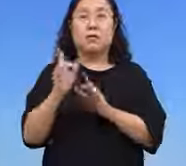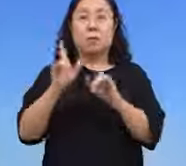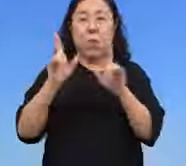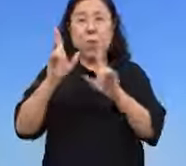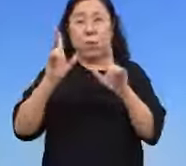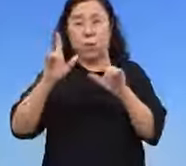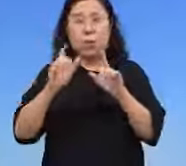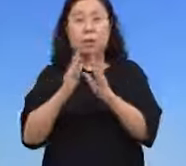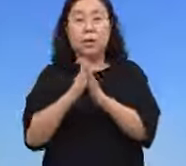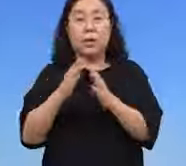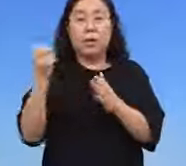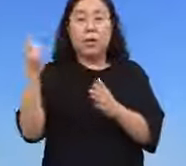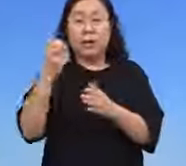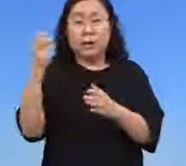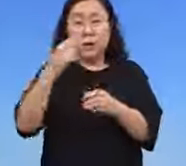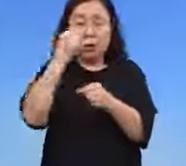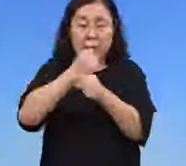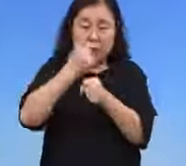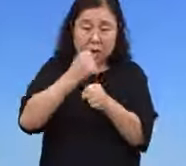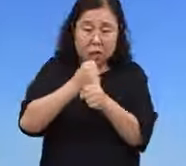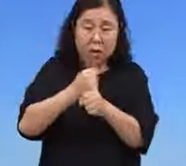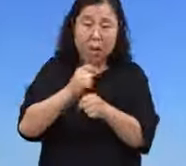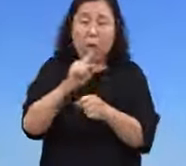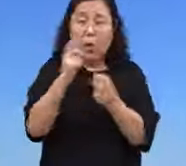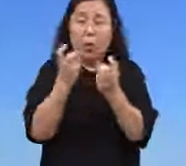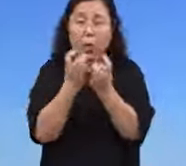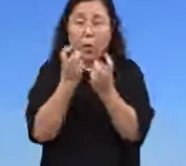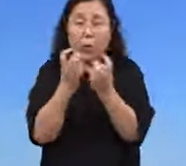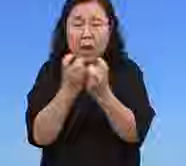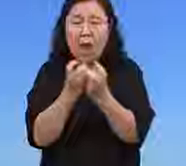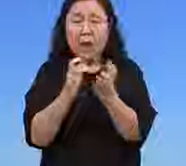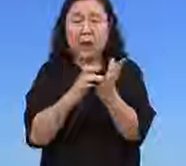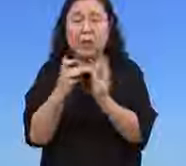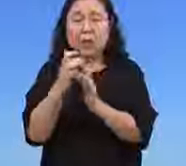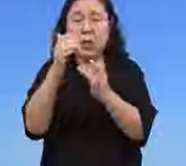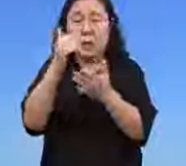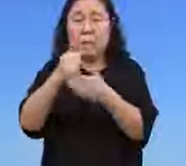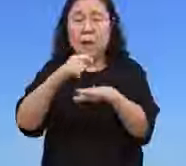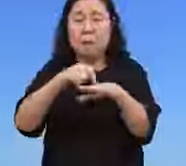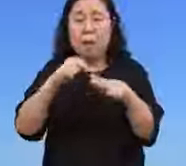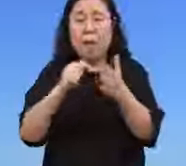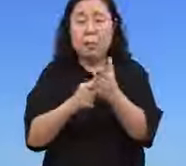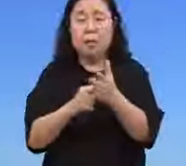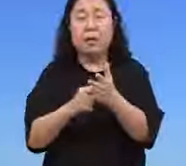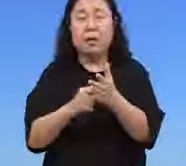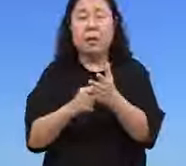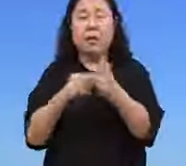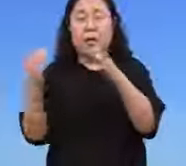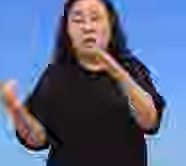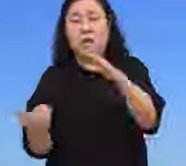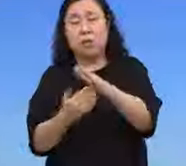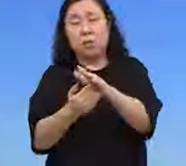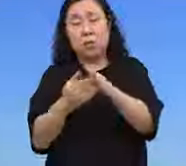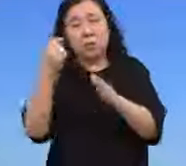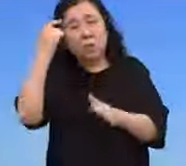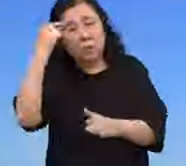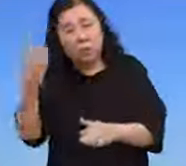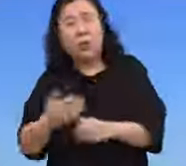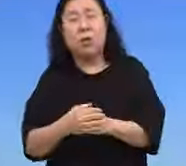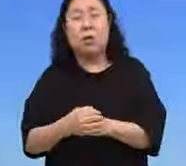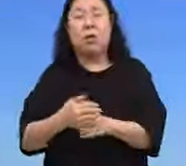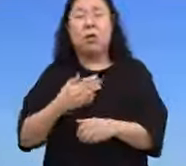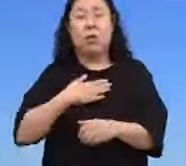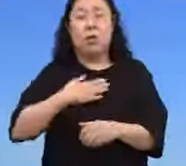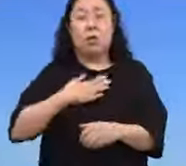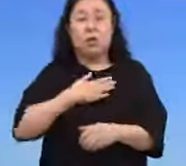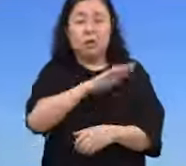만들어서 이 주님의 뜻을 어떻게 구현하시렵니까? 전도가 안 된다는데, 복음이 전해지지 않는다는데,